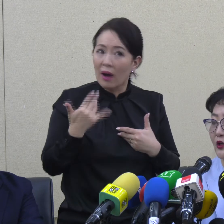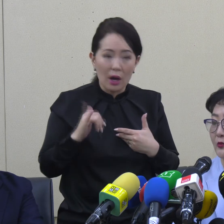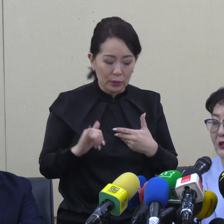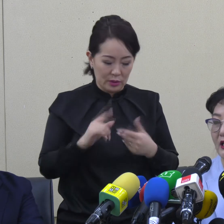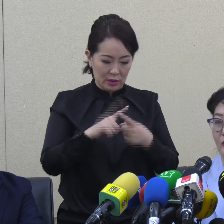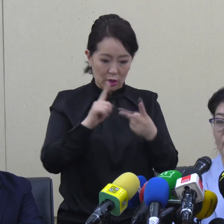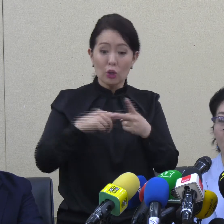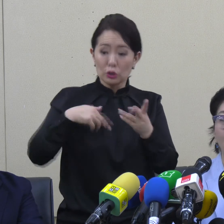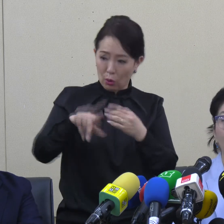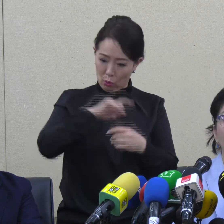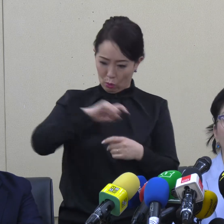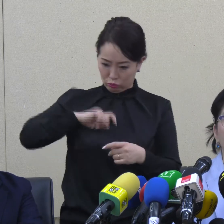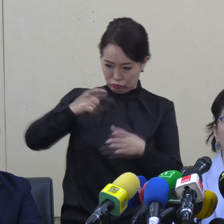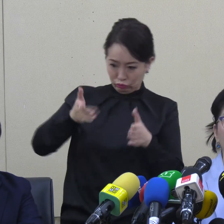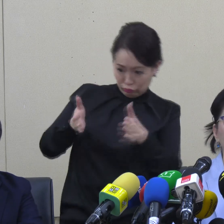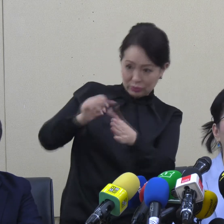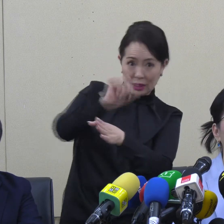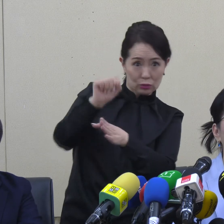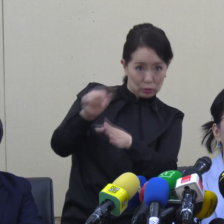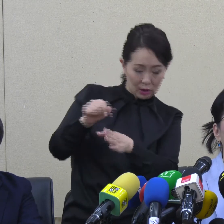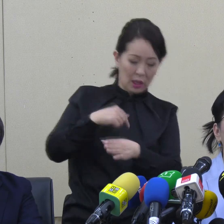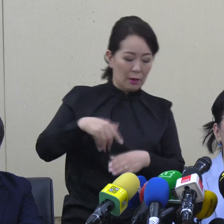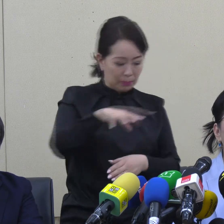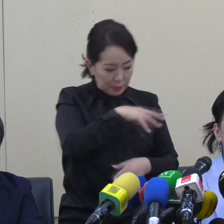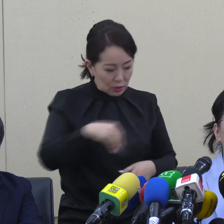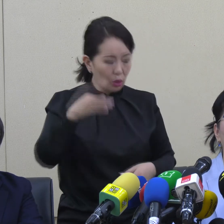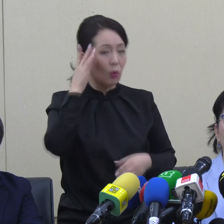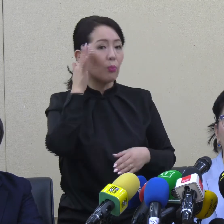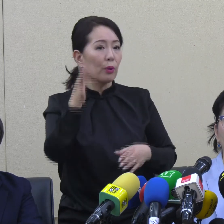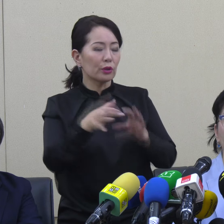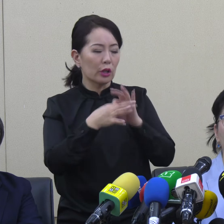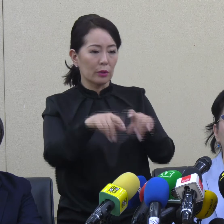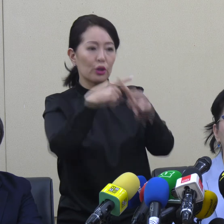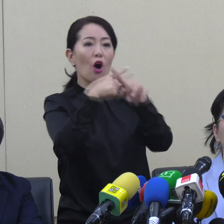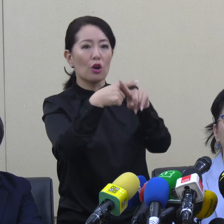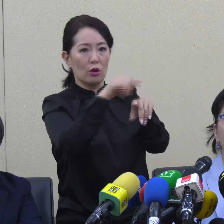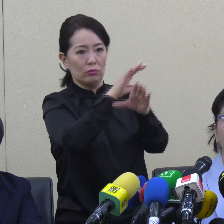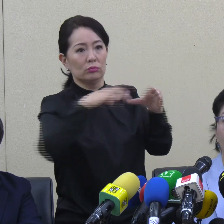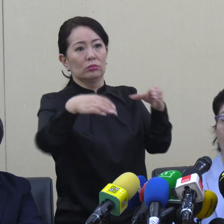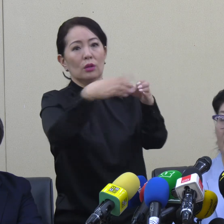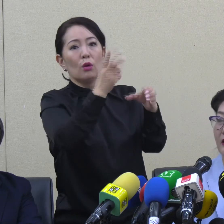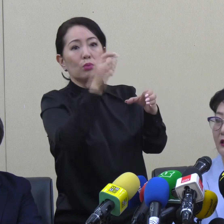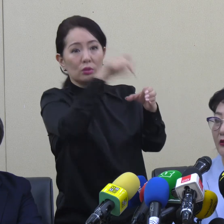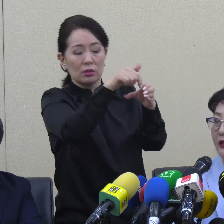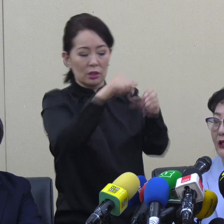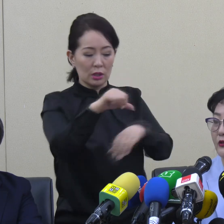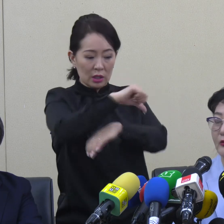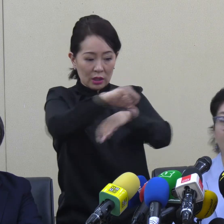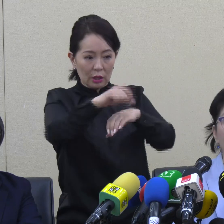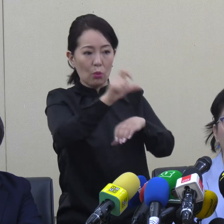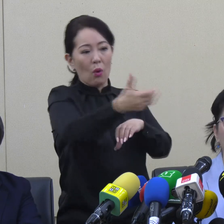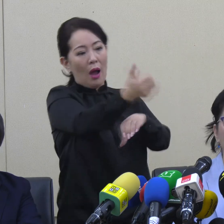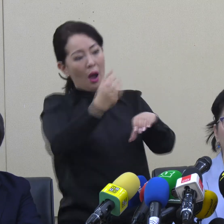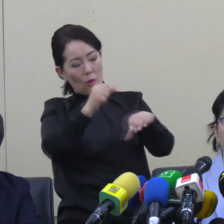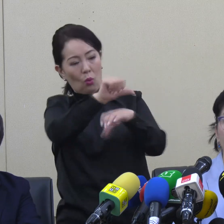хүнтэй холбоотой асуудал. Ер нь зүгээр бид нар бодлогын хувьд бол ерөнхийдөө хариутай бүс хөл хорийн дэглэмээ сүн гарах хинтер гэдгийг бол эрүүл